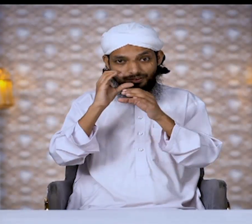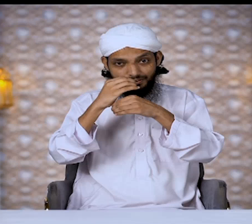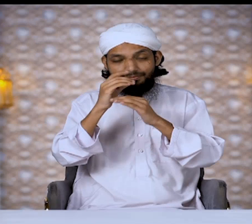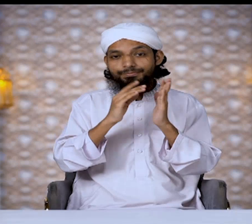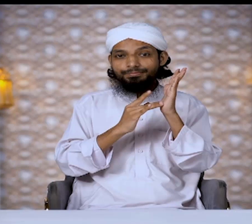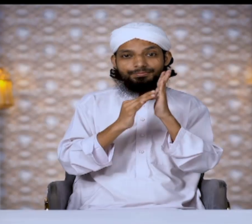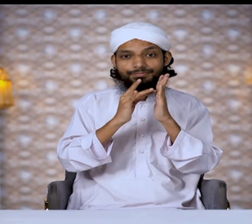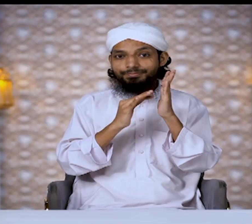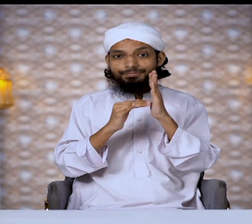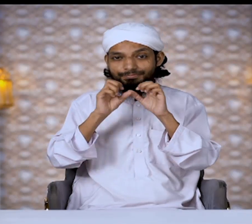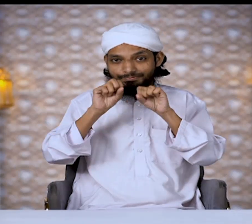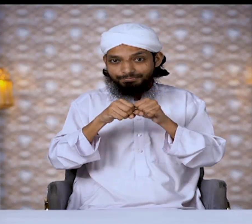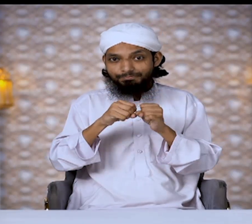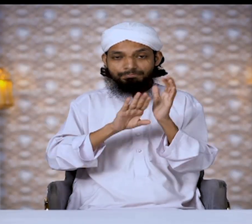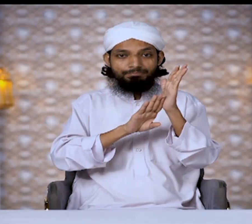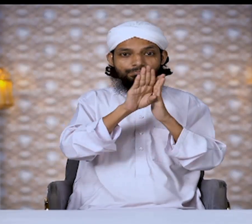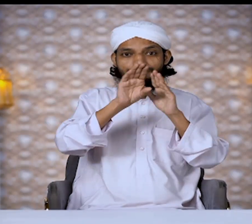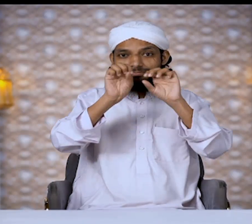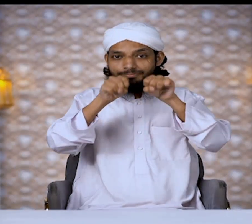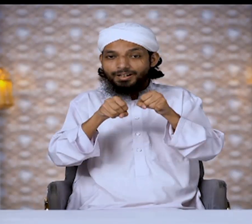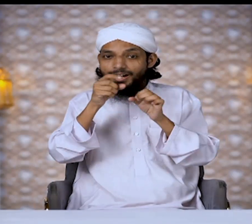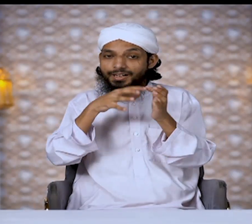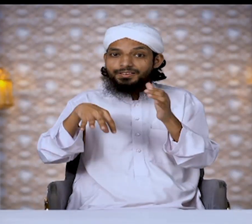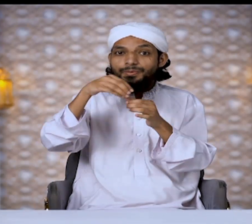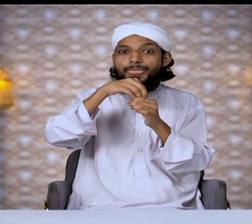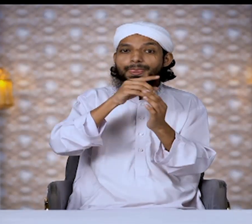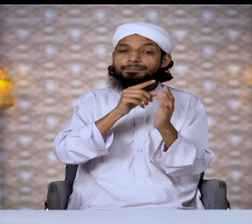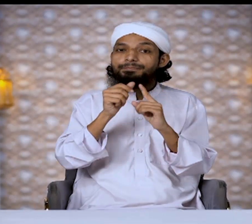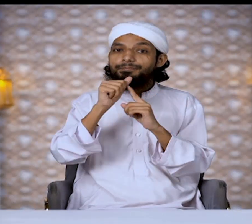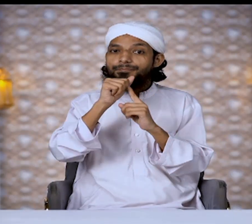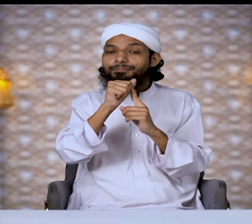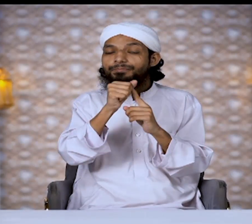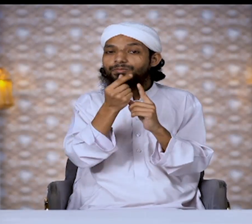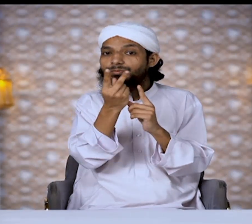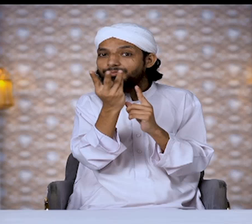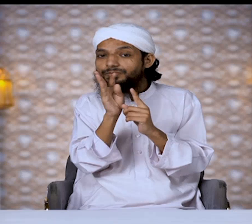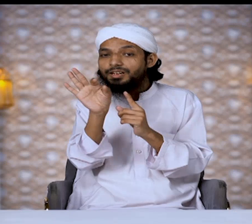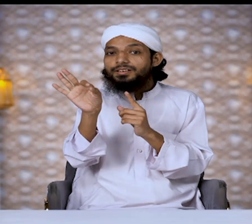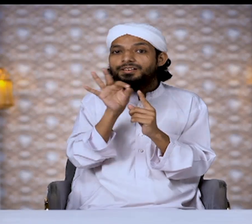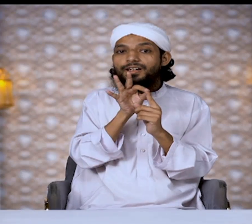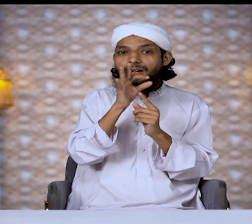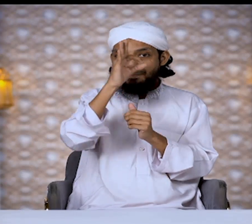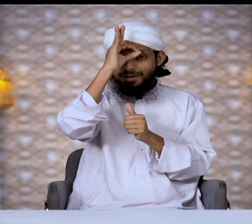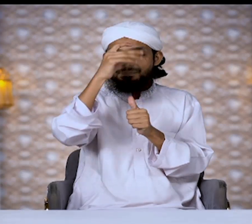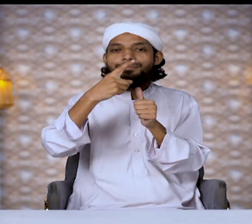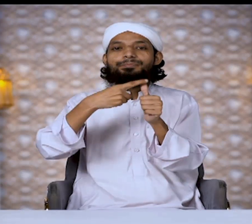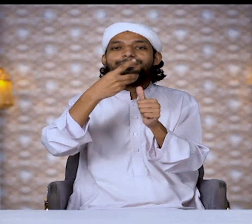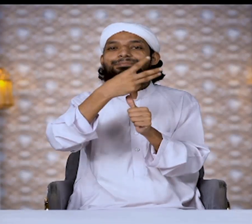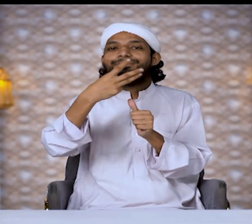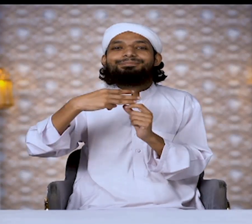میں لائق تحسین کارنامے سر انجام دیے۔ انہی میں سے ایک عظیم ہستی سیدی اعلیٰ حضرت رحمت